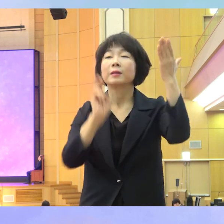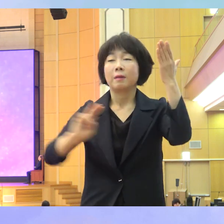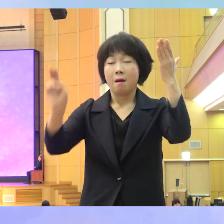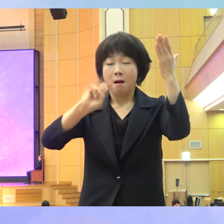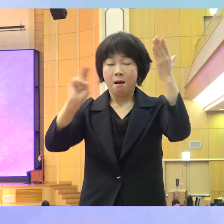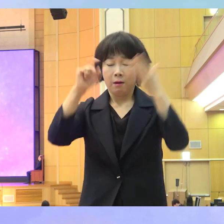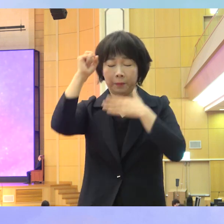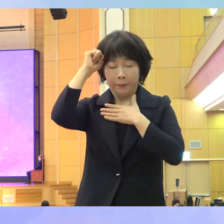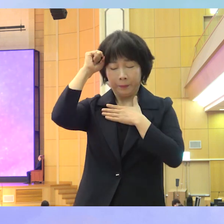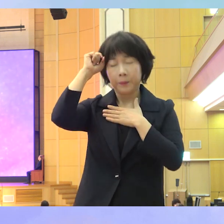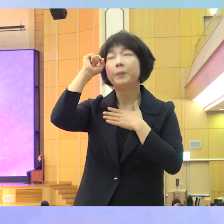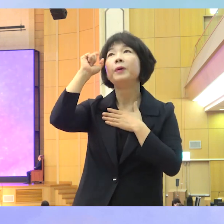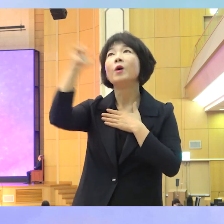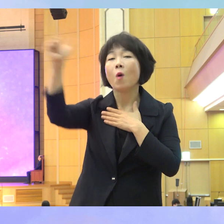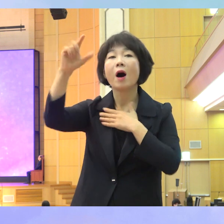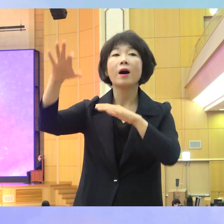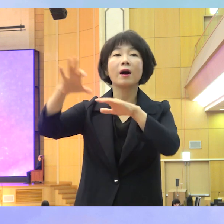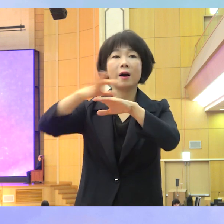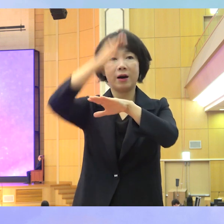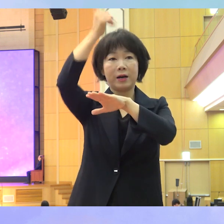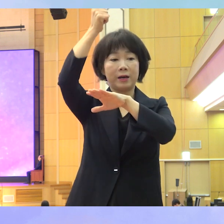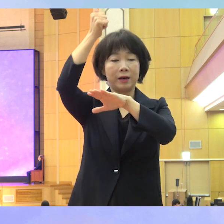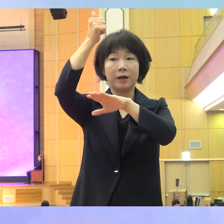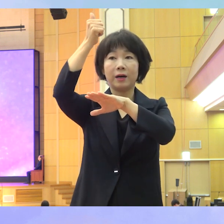찬양 위대하신 왕.